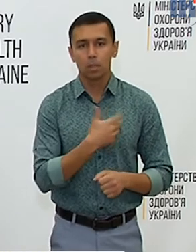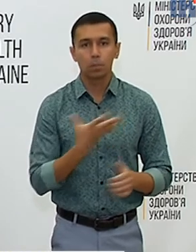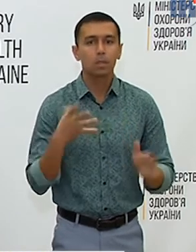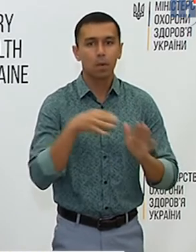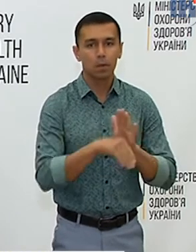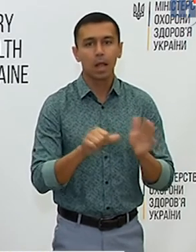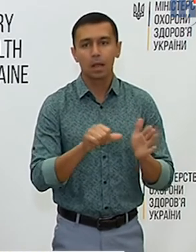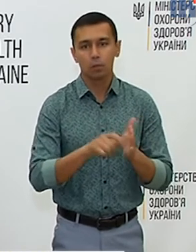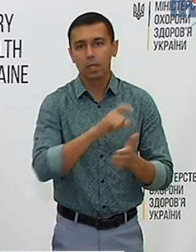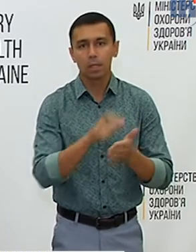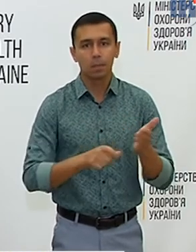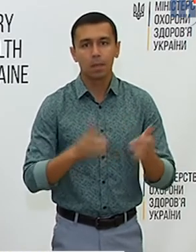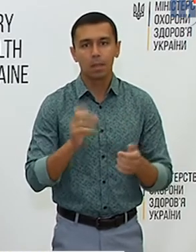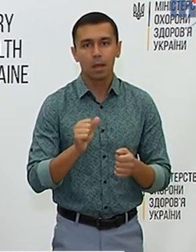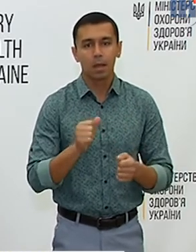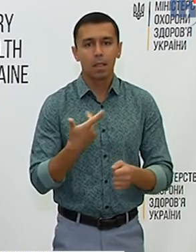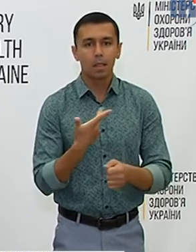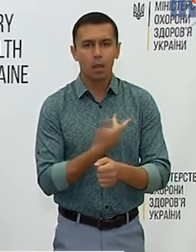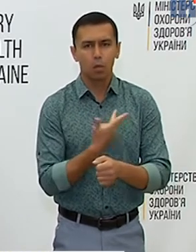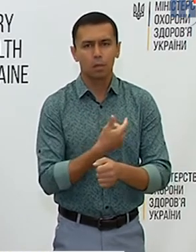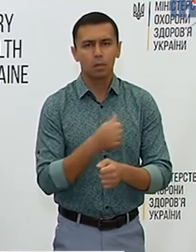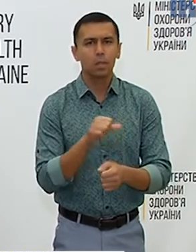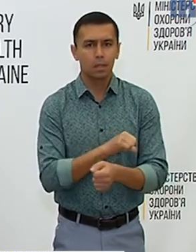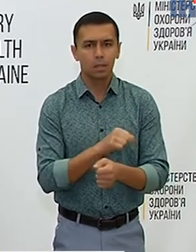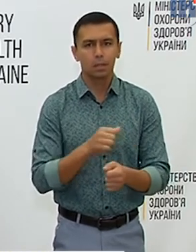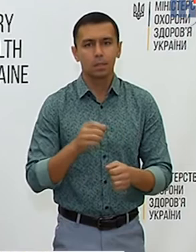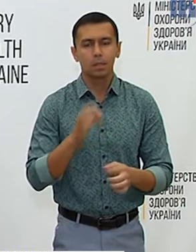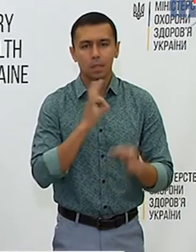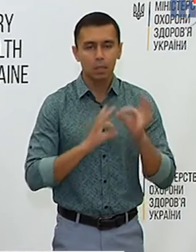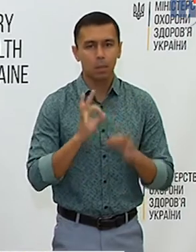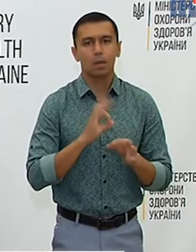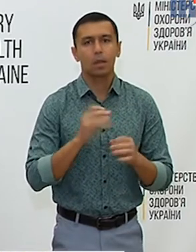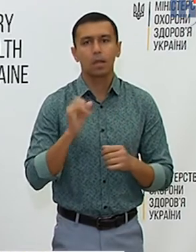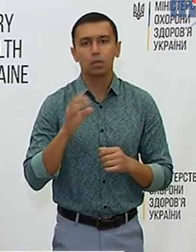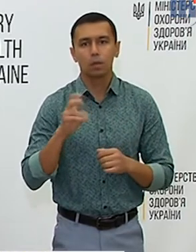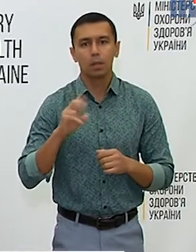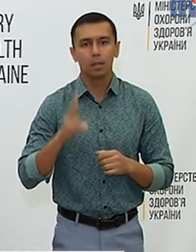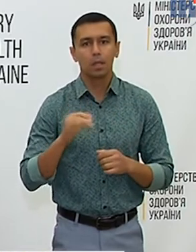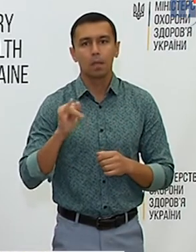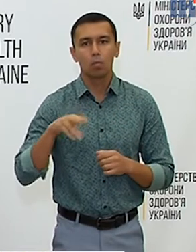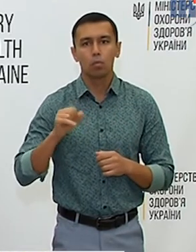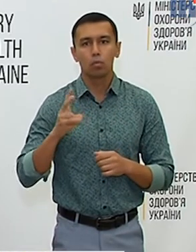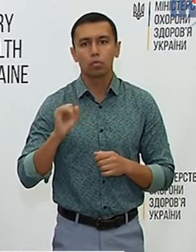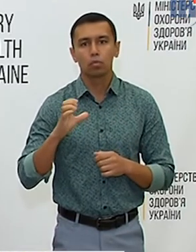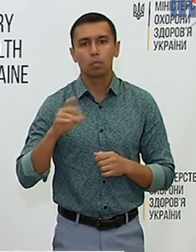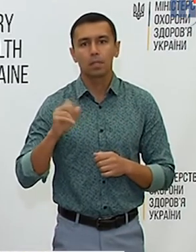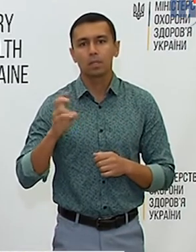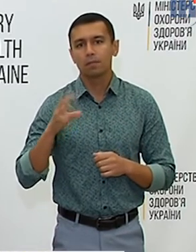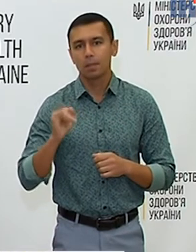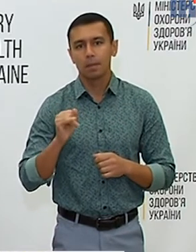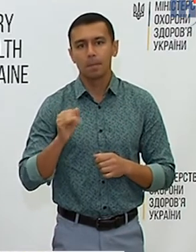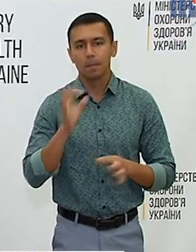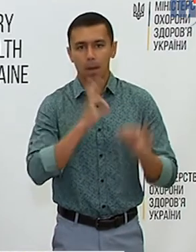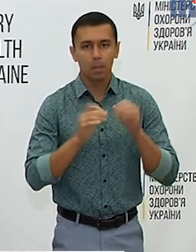запровадити електронні рецепти на наркотичні засоби, на інсуліни і на імуносупресивні препарати. Це